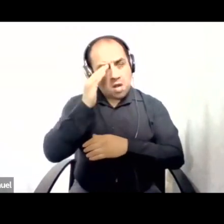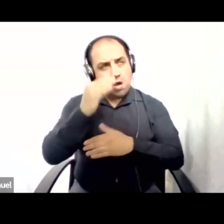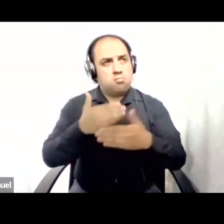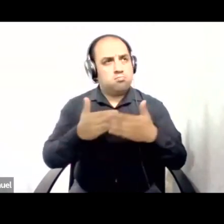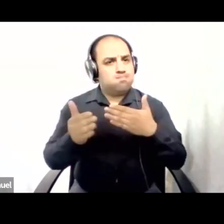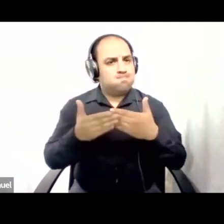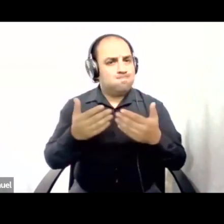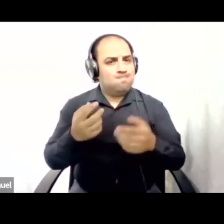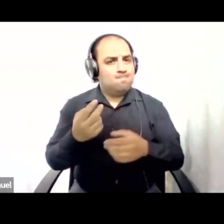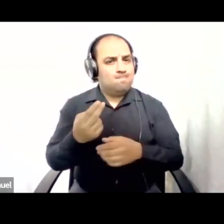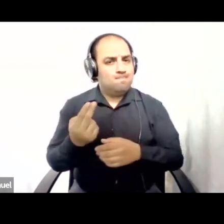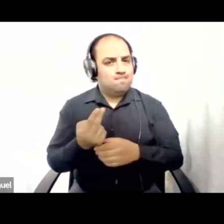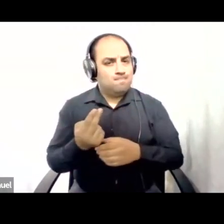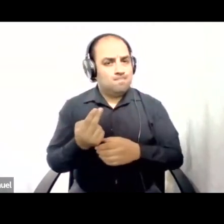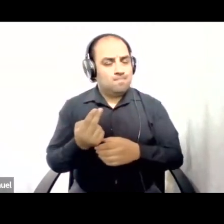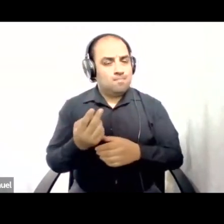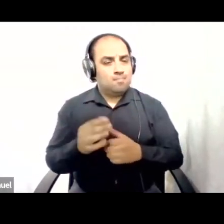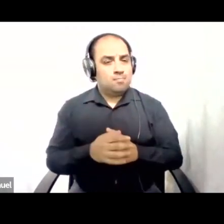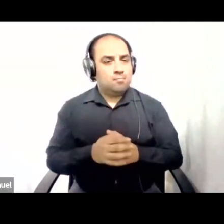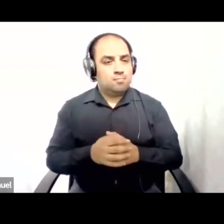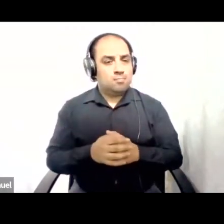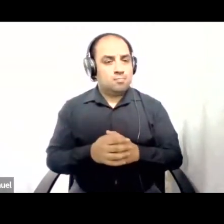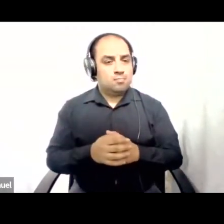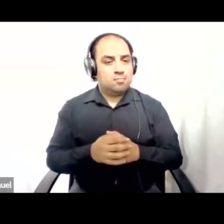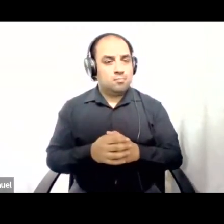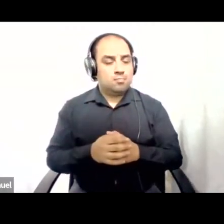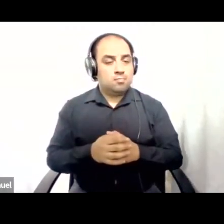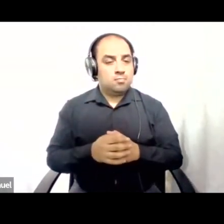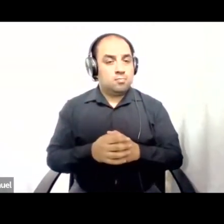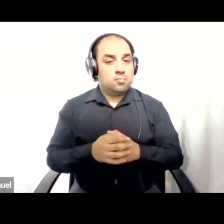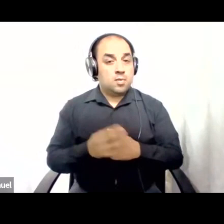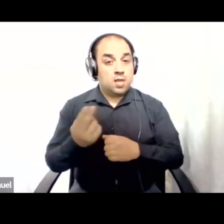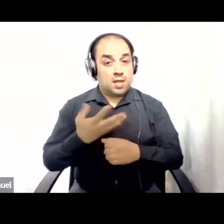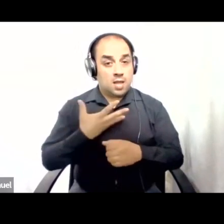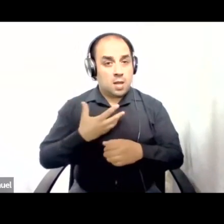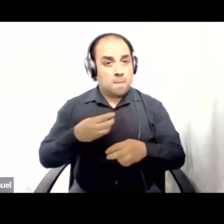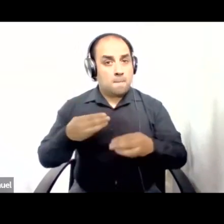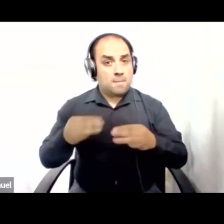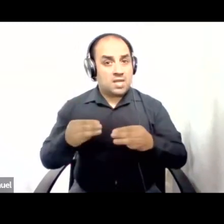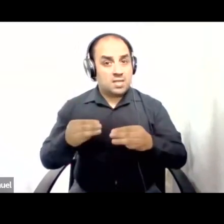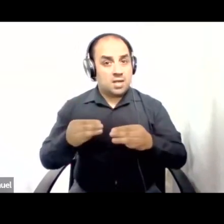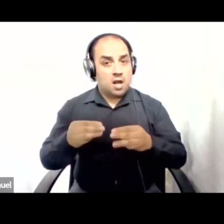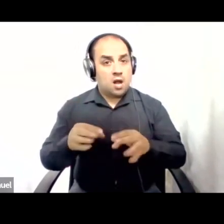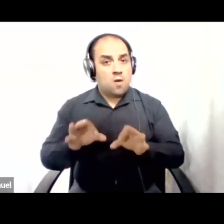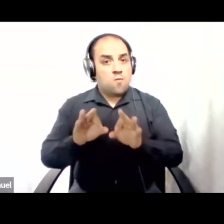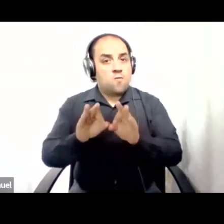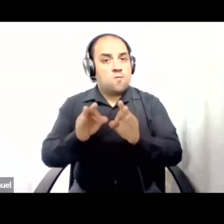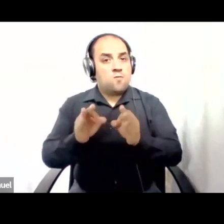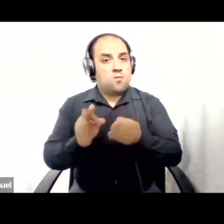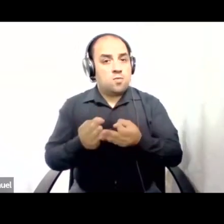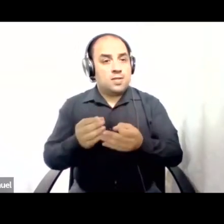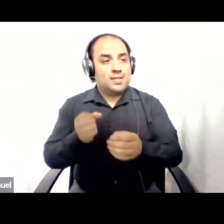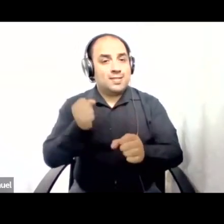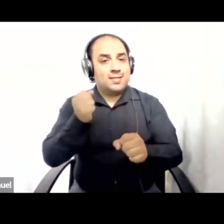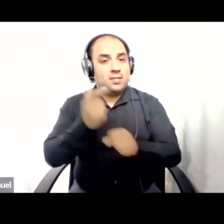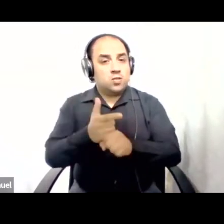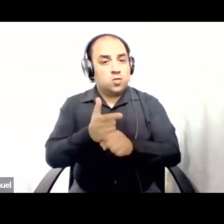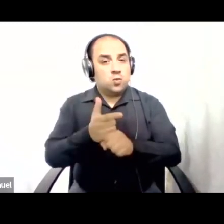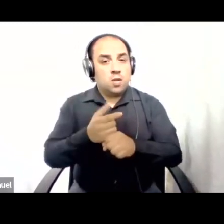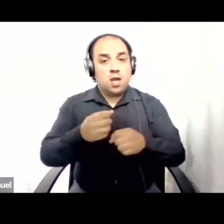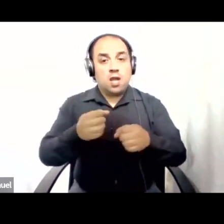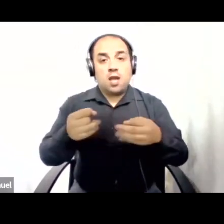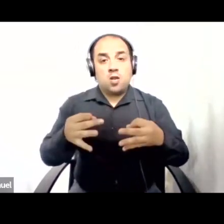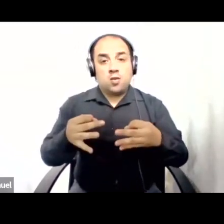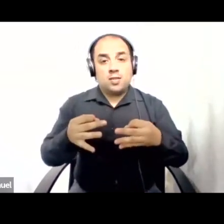presente al mercantilismo, ¿no? Y ahí es donde encontramos el origen étnico, que